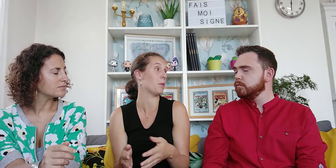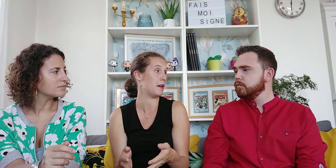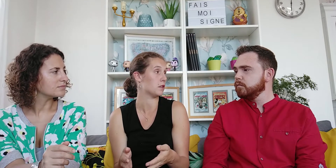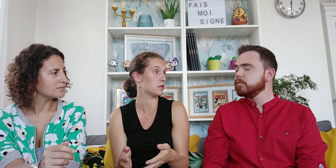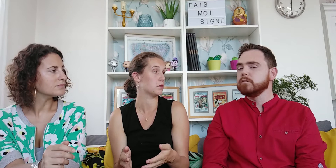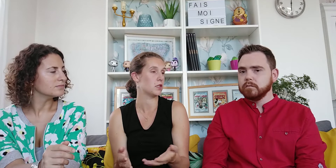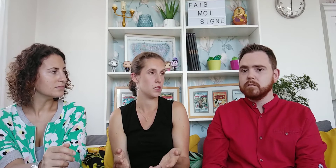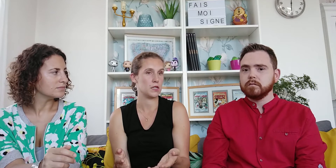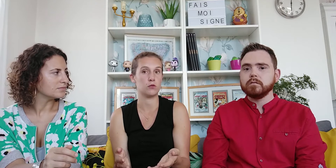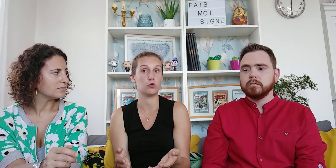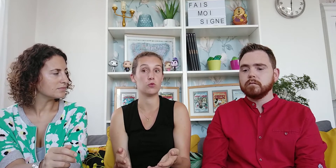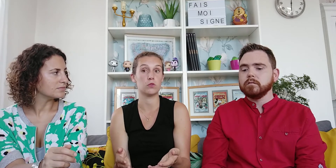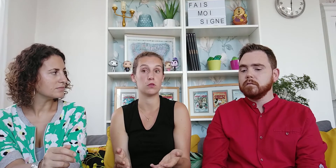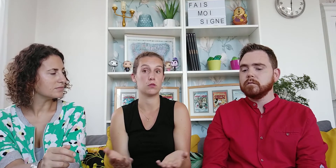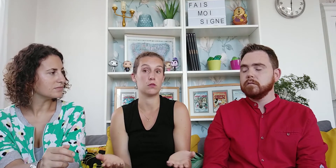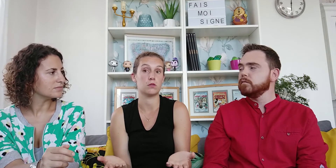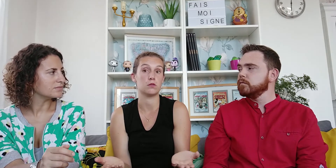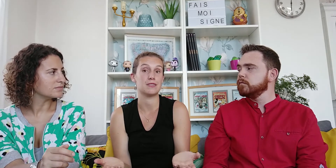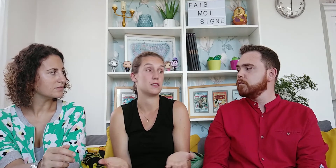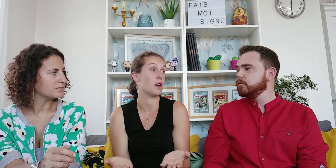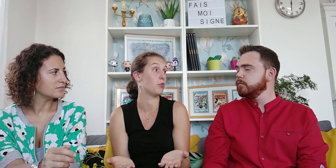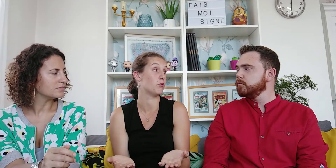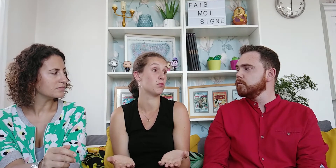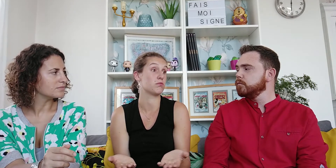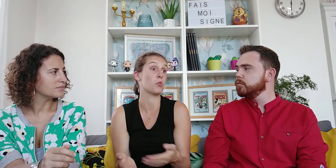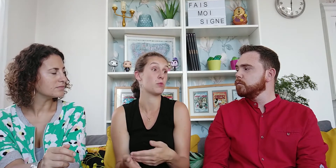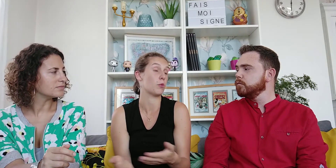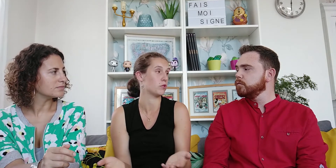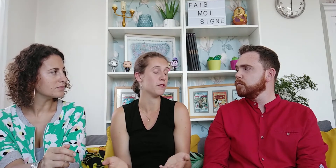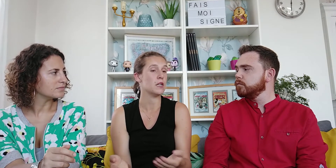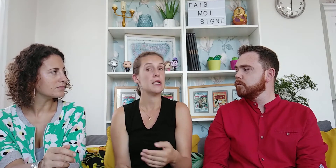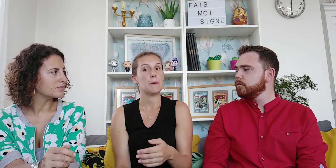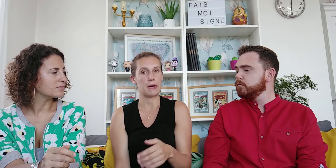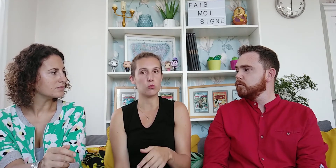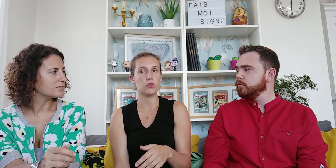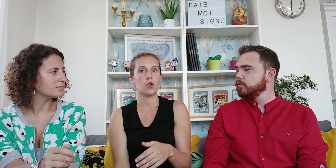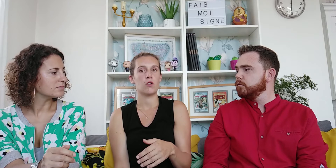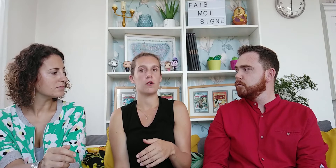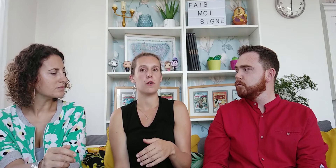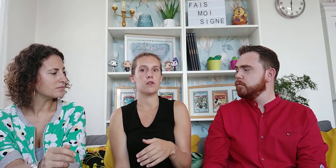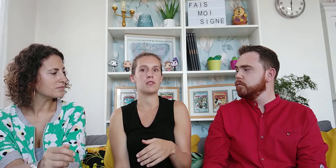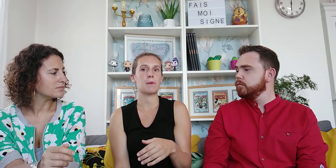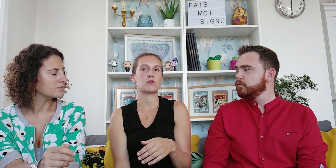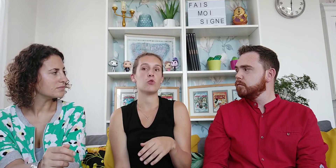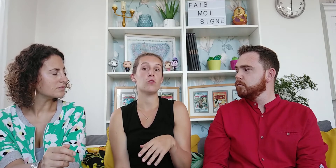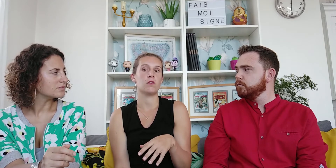mal. Et du coup c'est complètement improductif. Par contre, c'est pas parce que